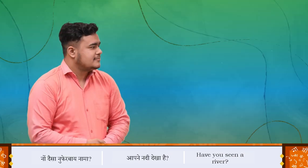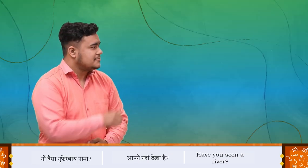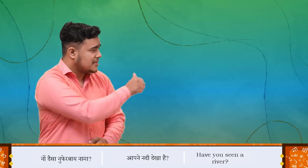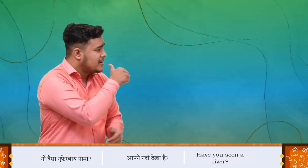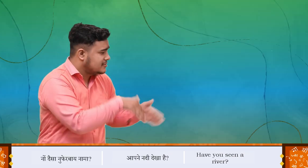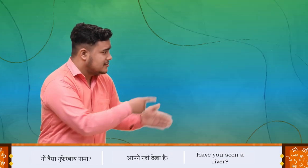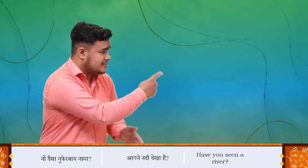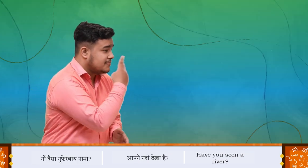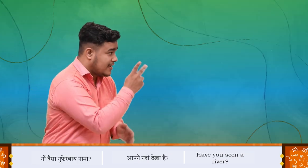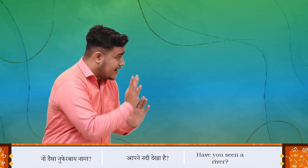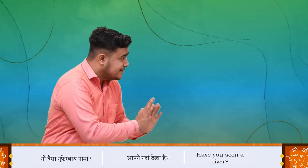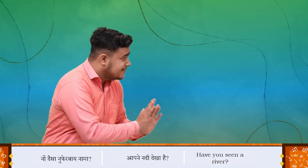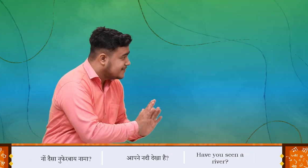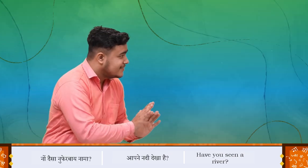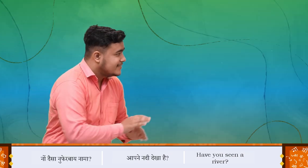नों दैसा नुफेरबाय नामा?